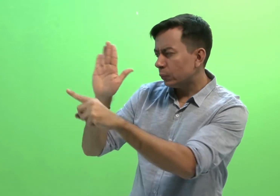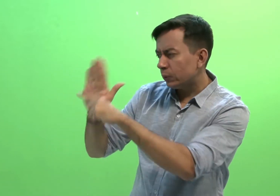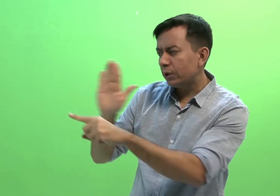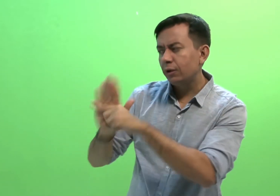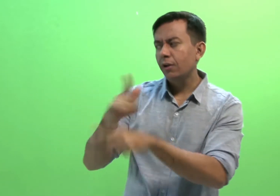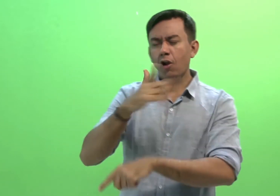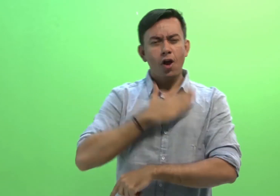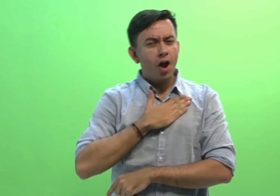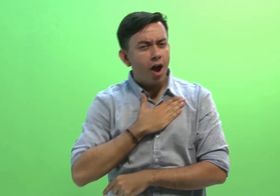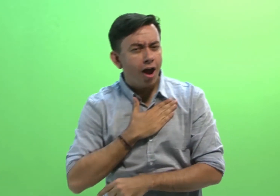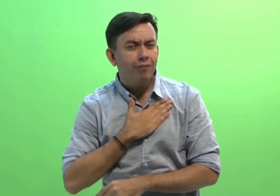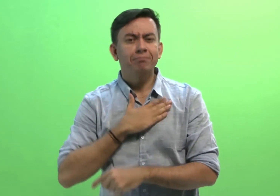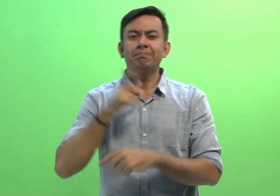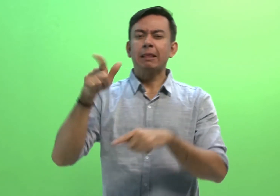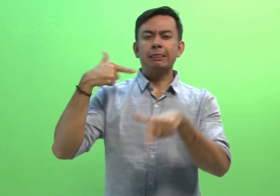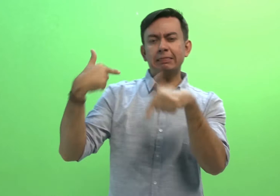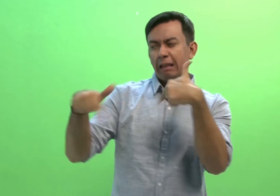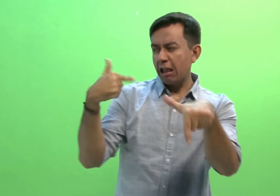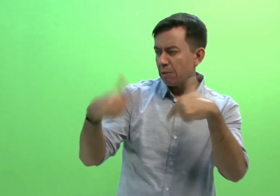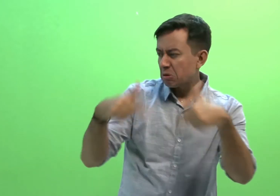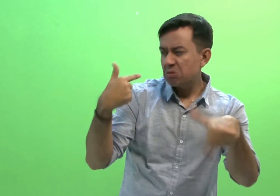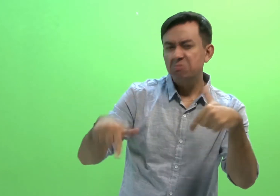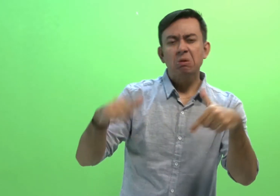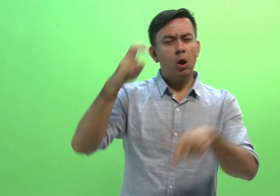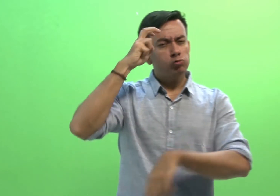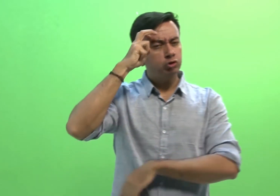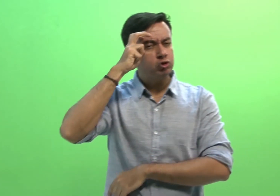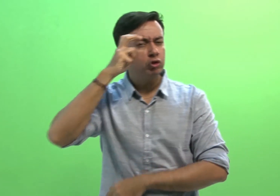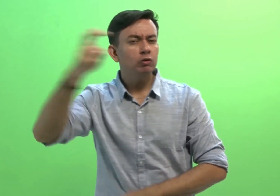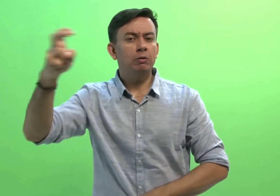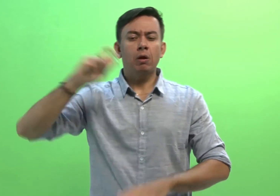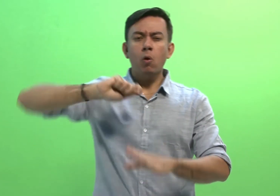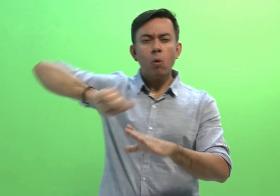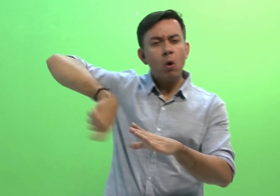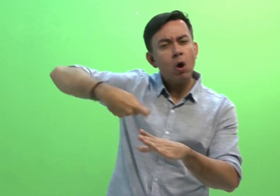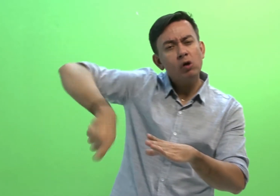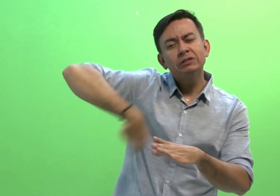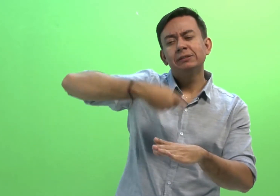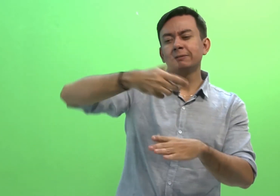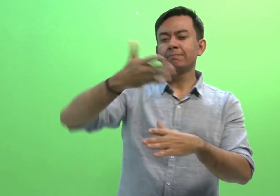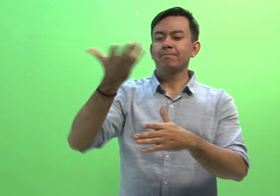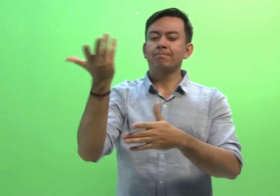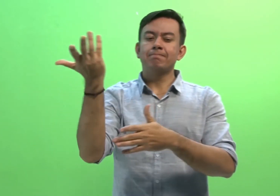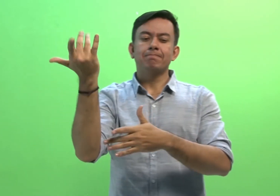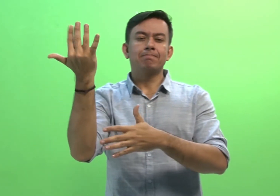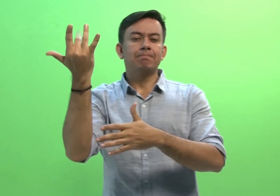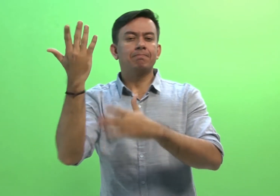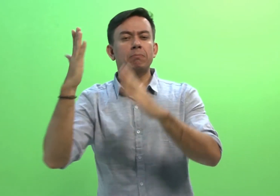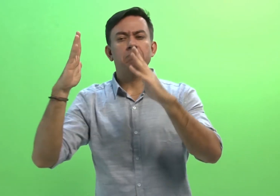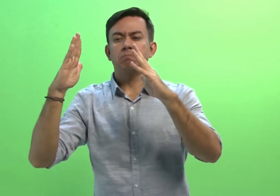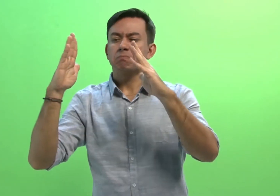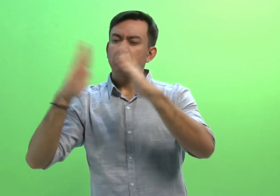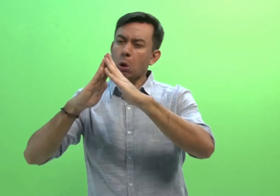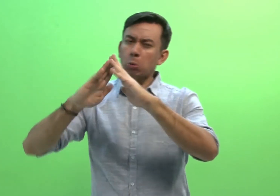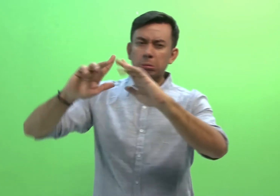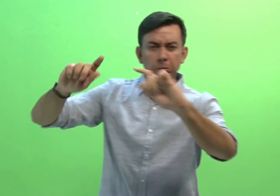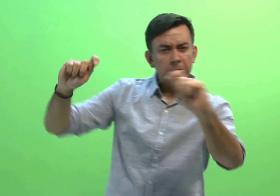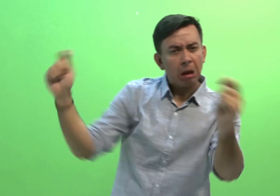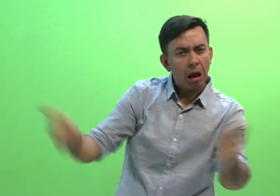é especial, ela ajuda a todos, ela gosta de trabalhar, ela é inteligente, sabe